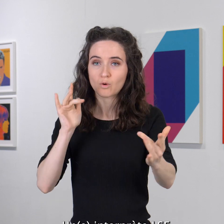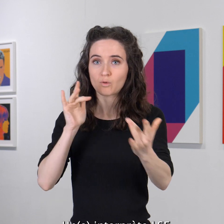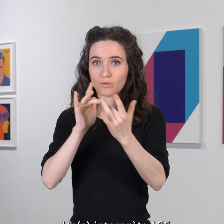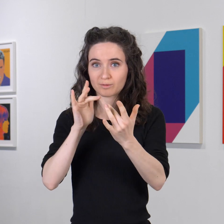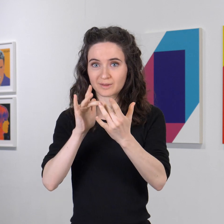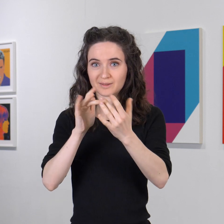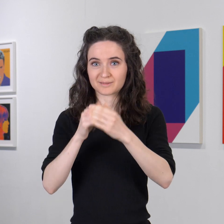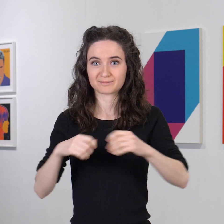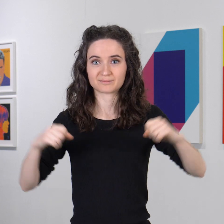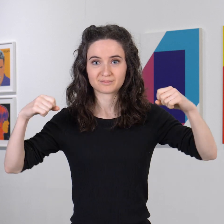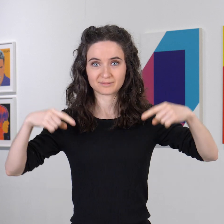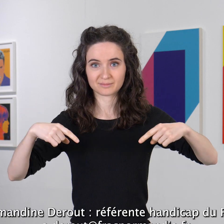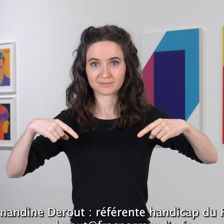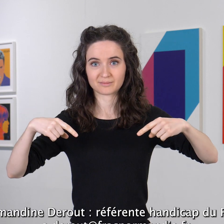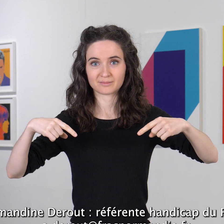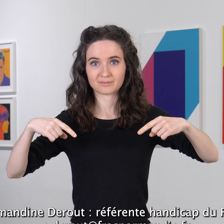FRAC. Contactez-nous.